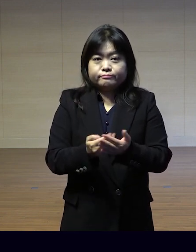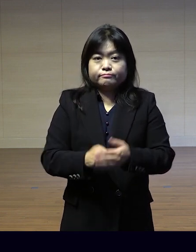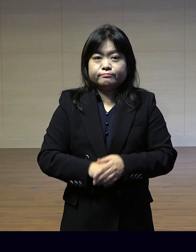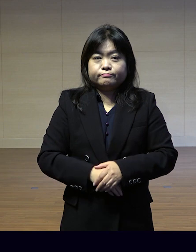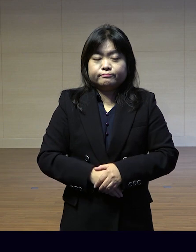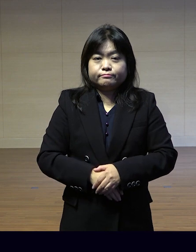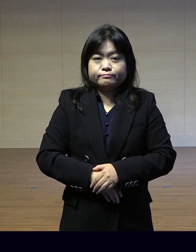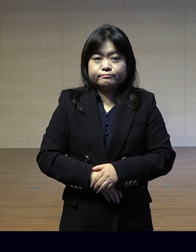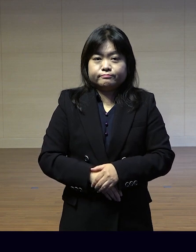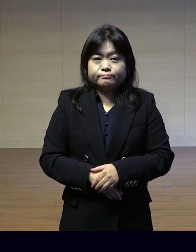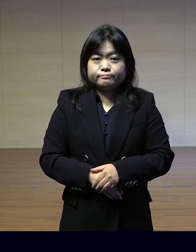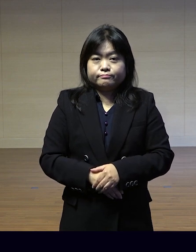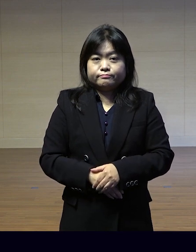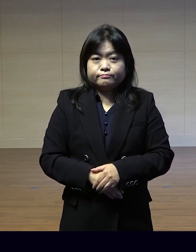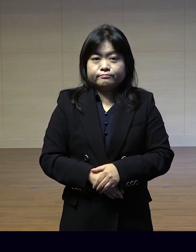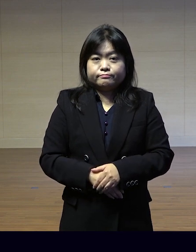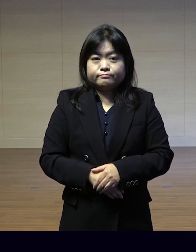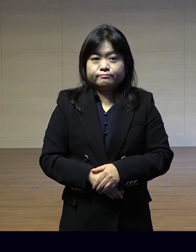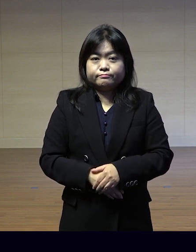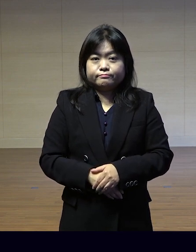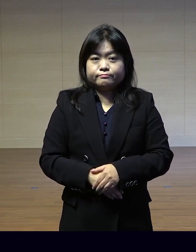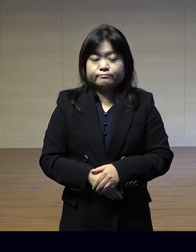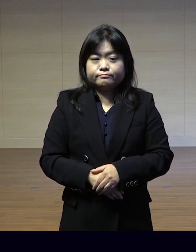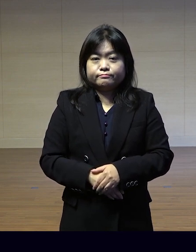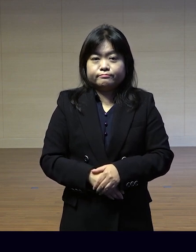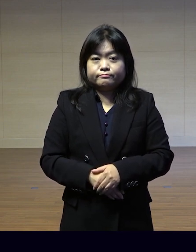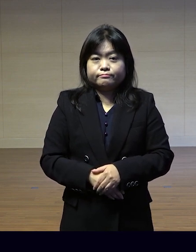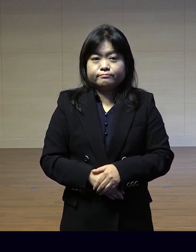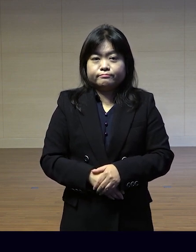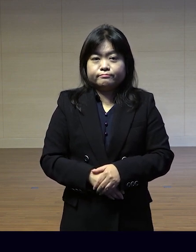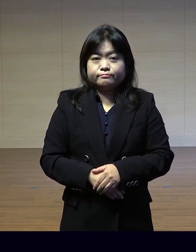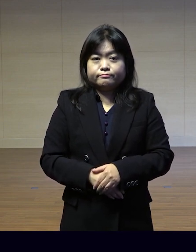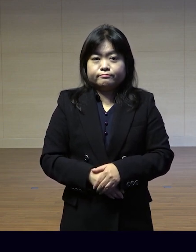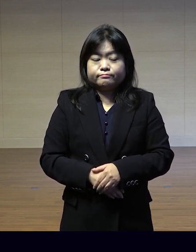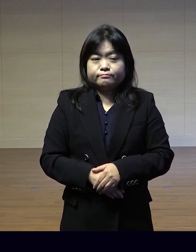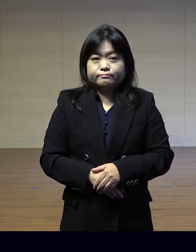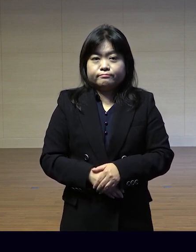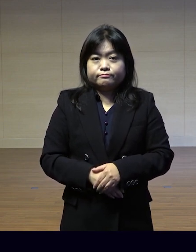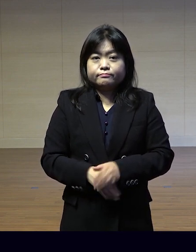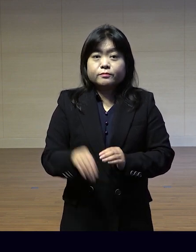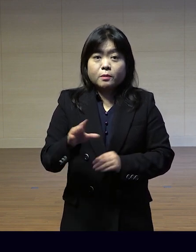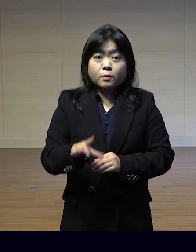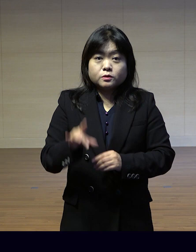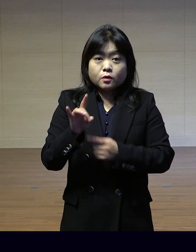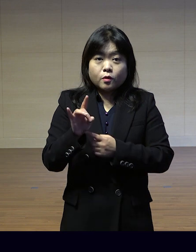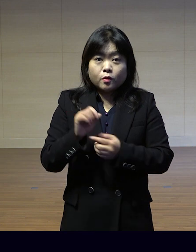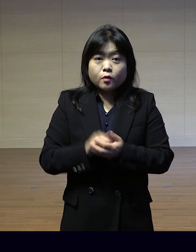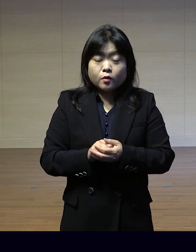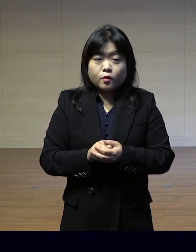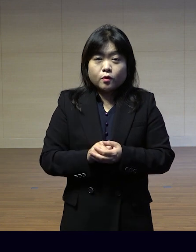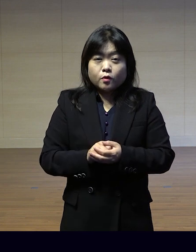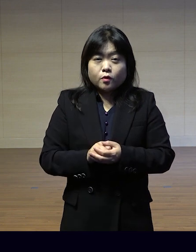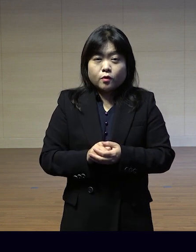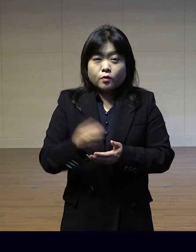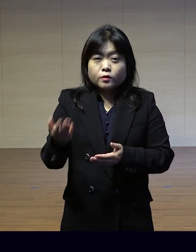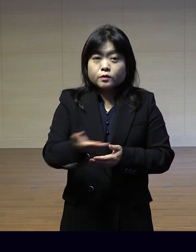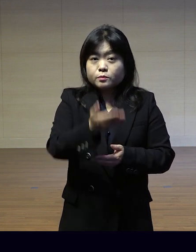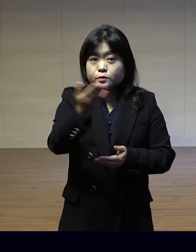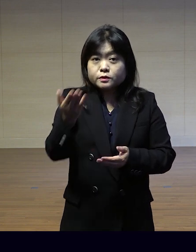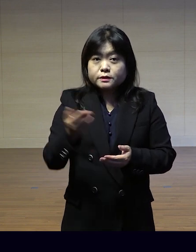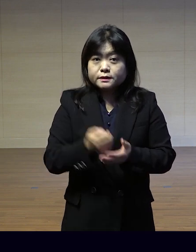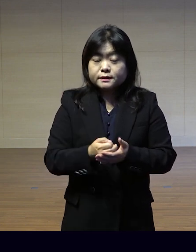다음 계속해서 진행을 하도록 하겠습니다. 근데 먼저 여러분들